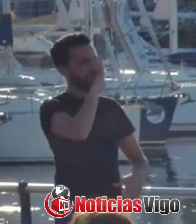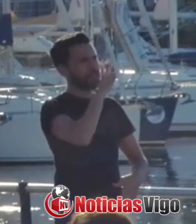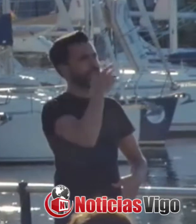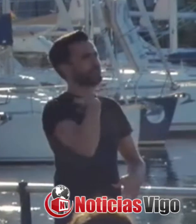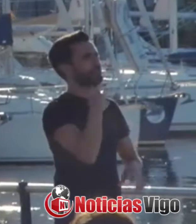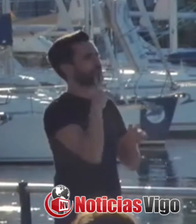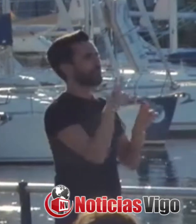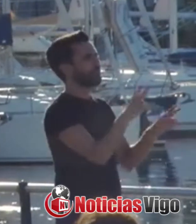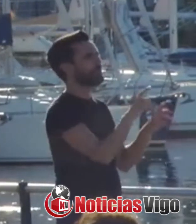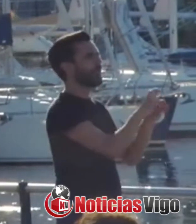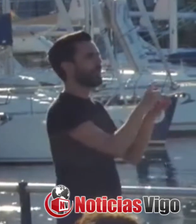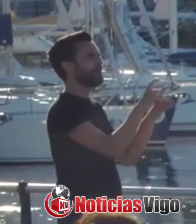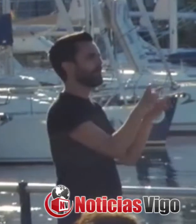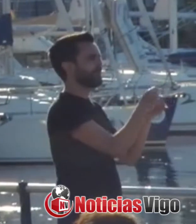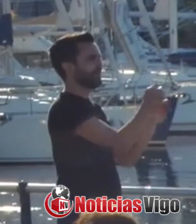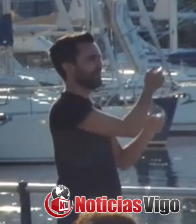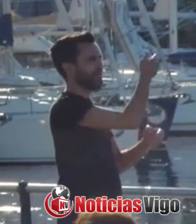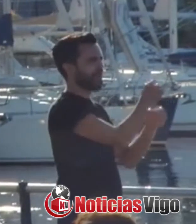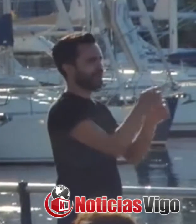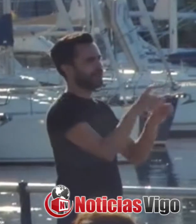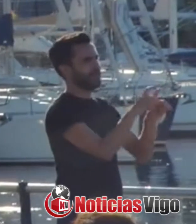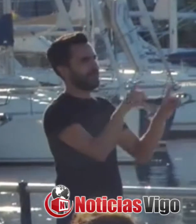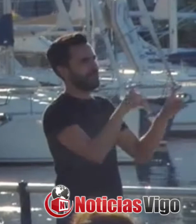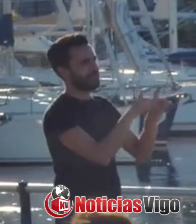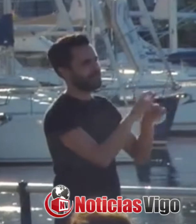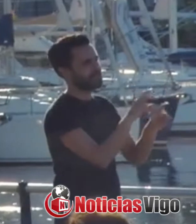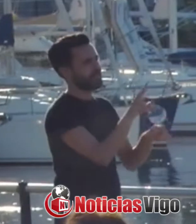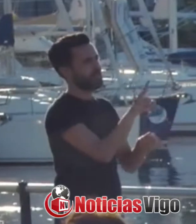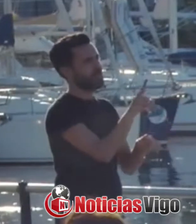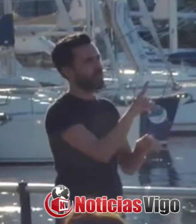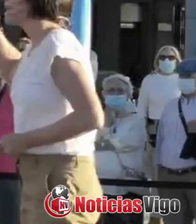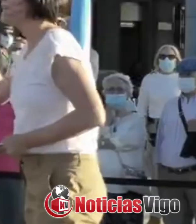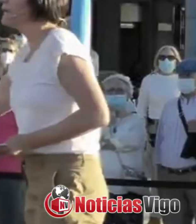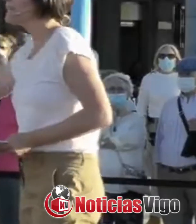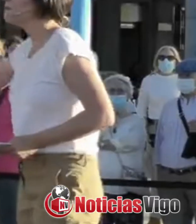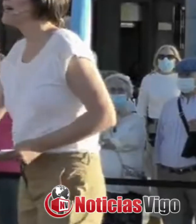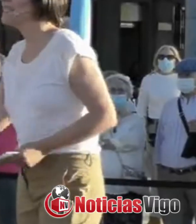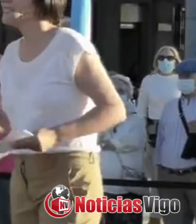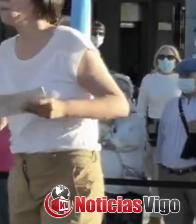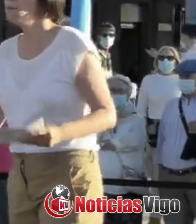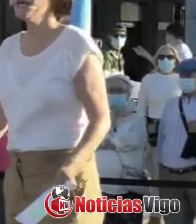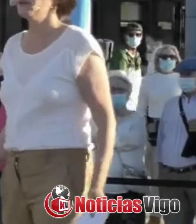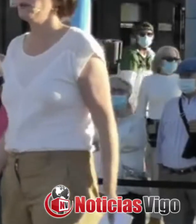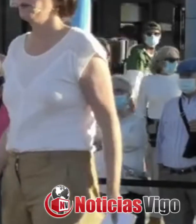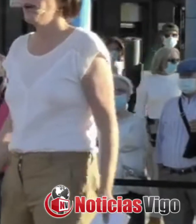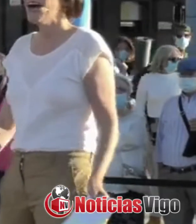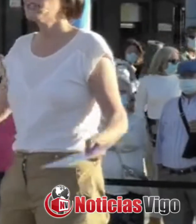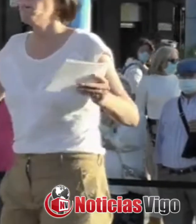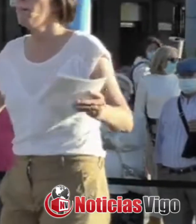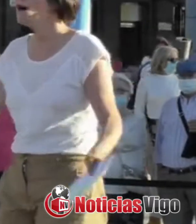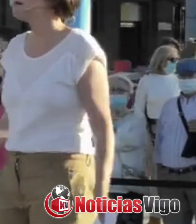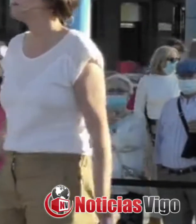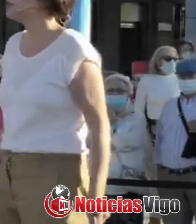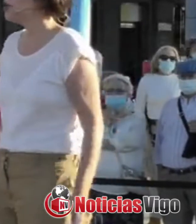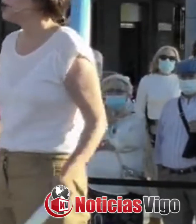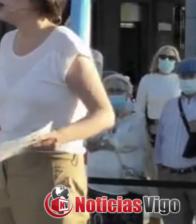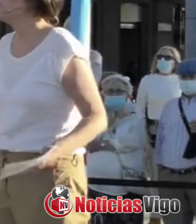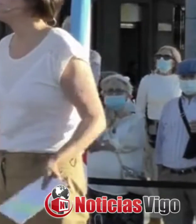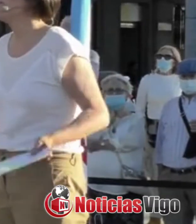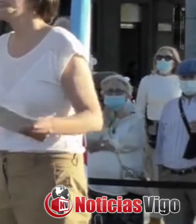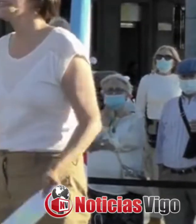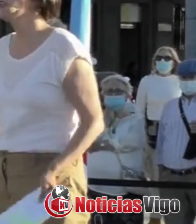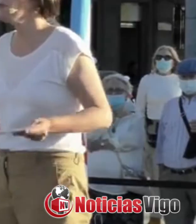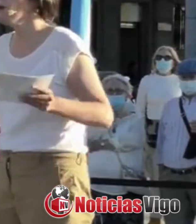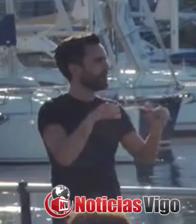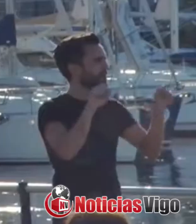a Vulcano en crise, o sector da automoción perdendo cada vez máis emprego, atopábamos con